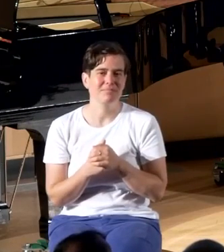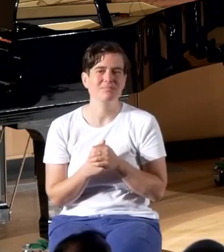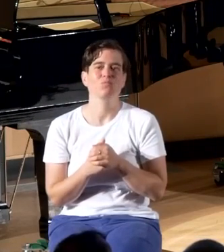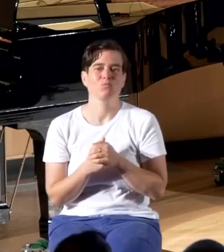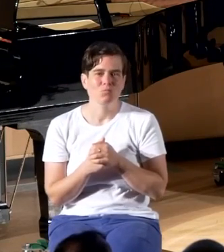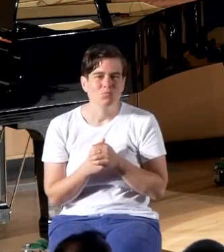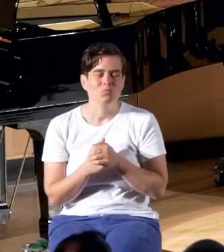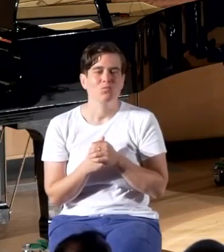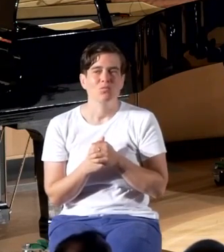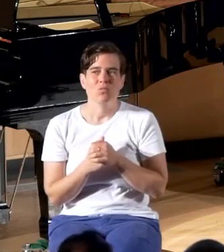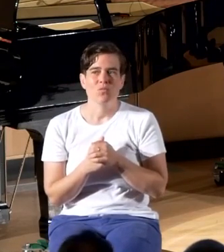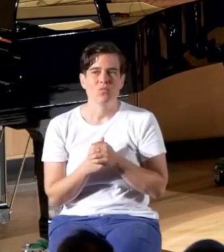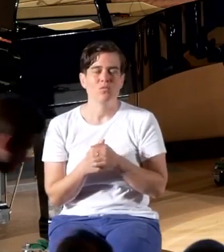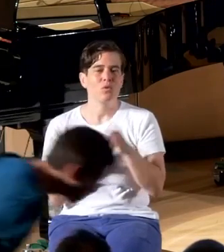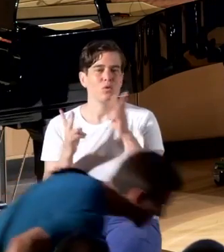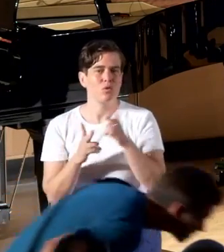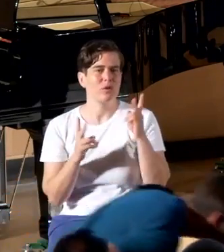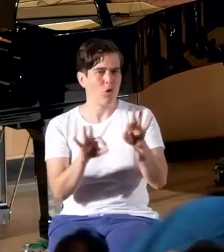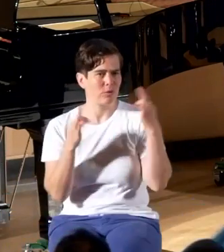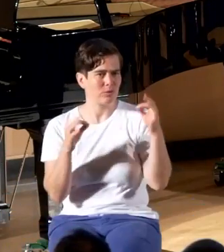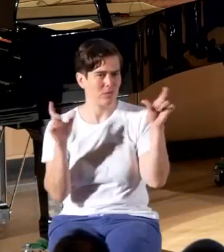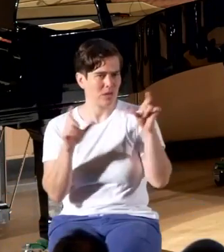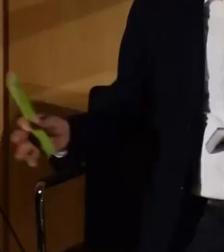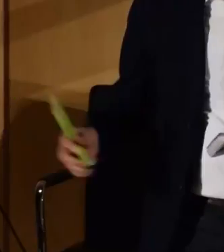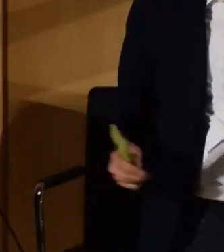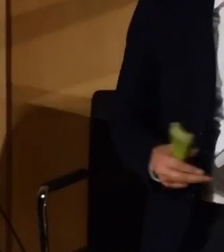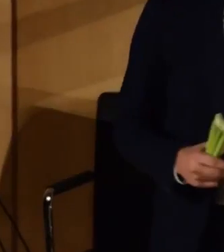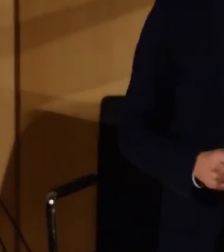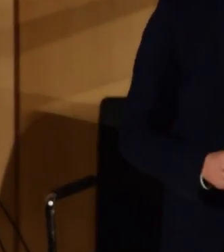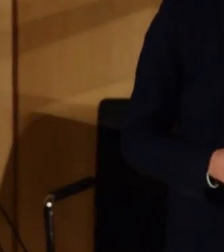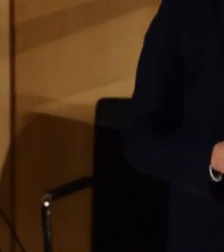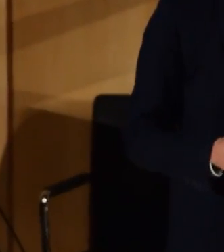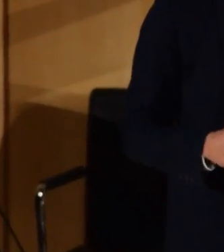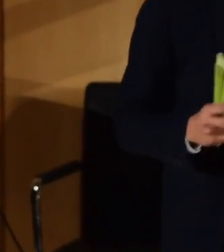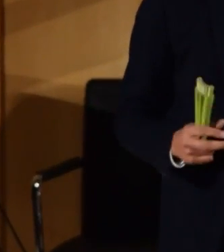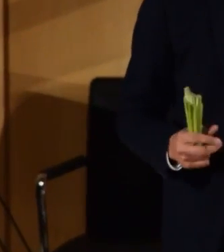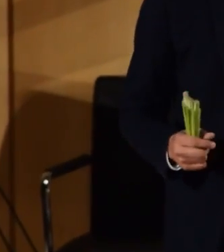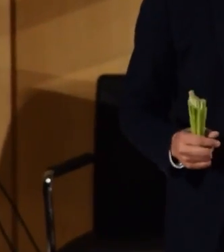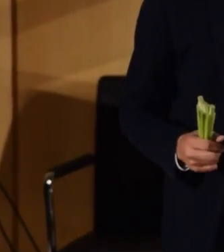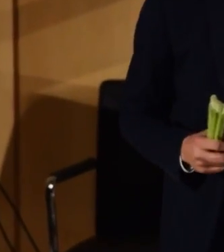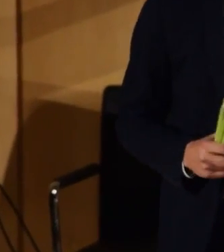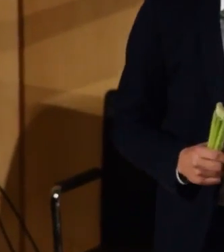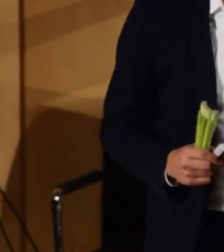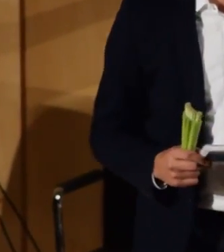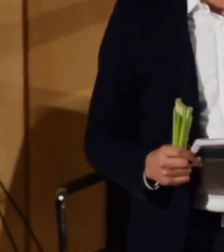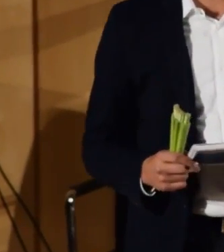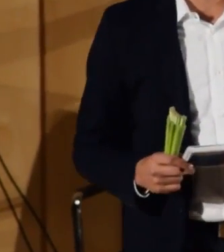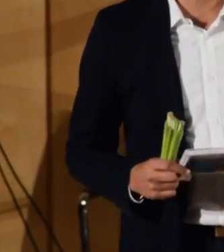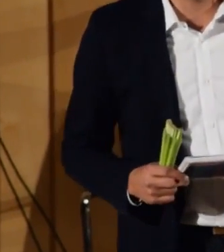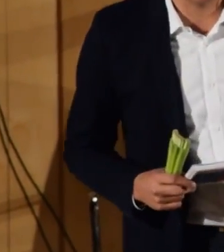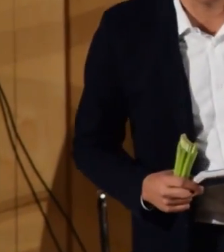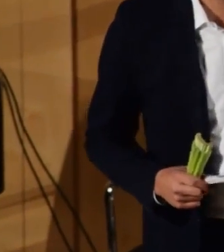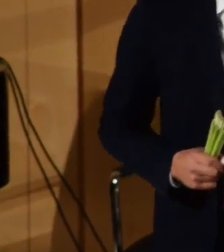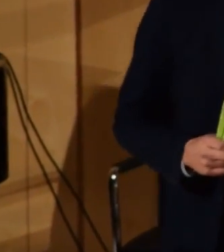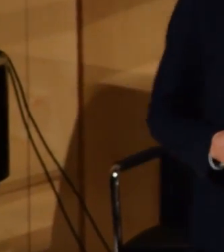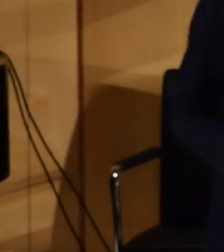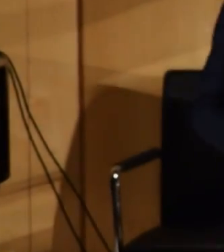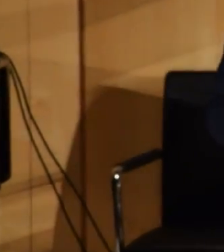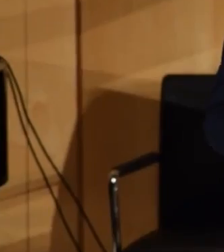haben auch ein Muss bei Eröffnungsveranstaltungen, wundervolle Musik hier auf der Bühne und wir haben vor allem atemberaubende